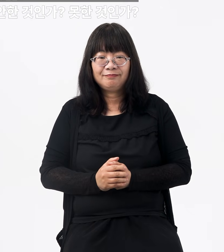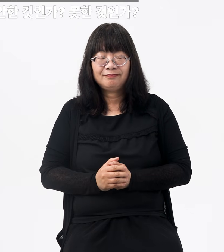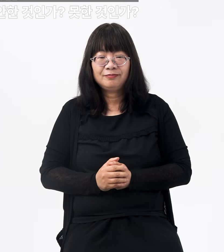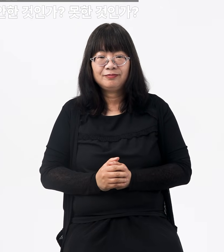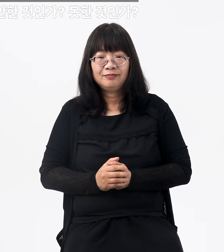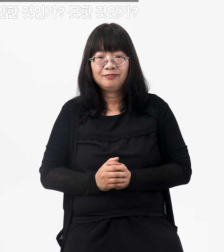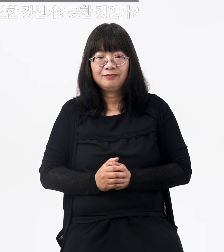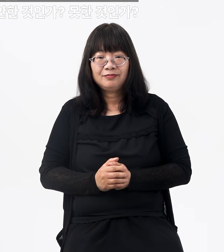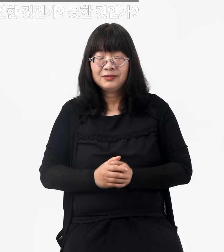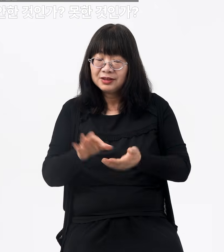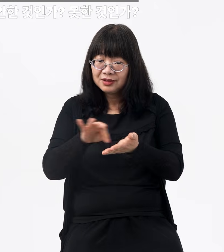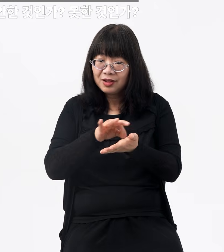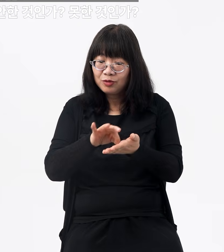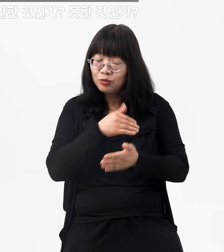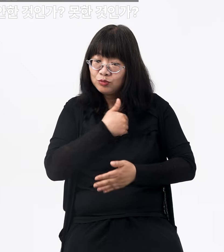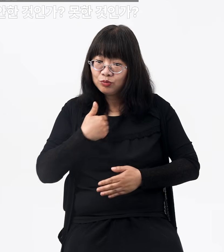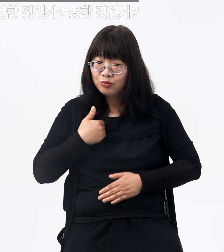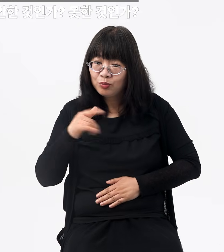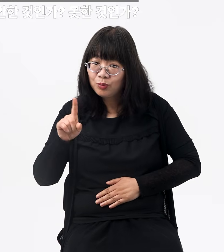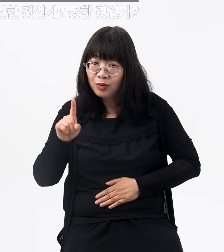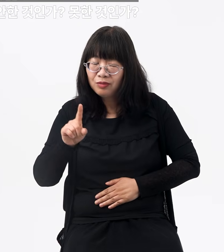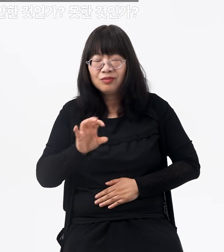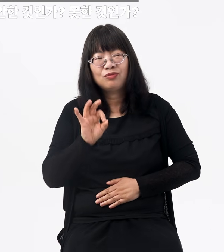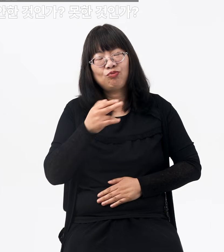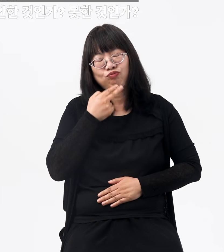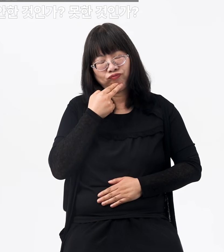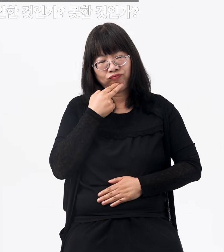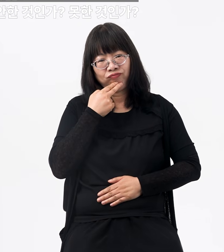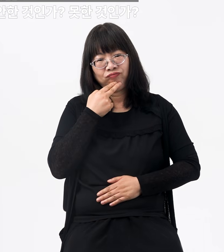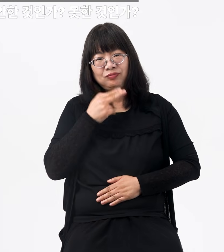이 재정은 어떻게 됩니까? 그랬더니 돈 없대요.